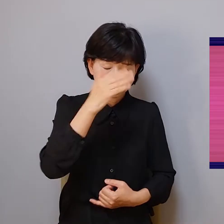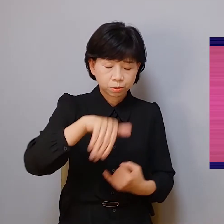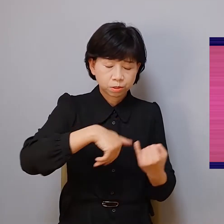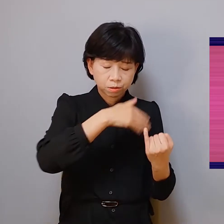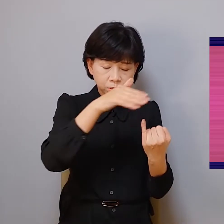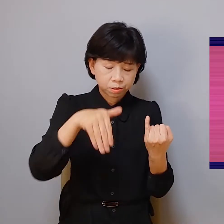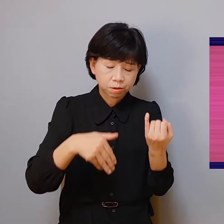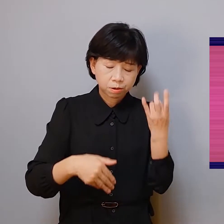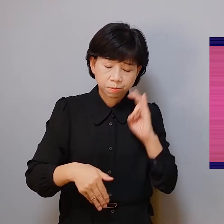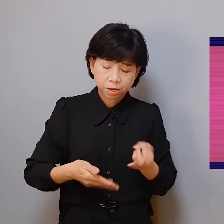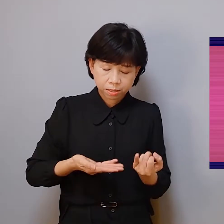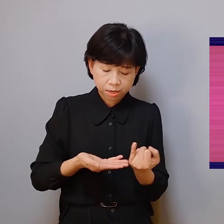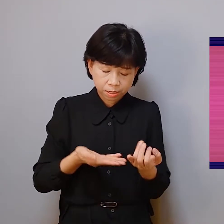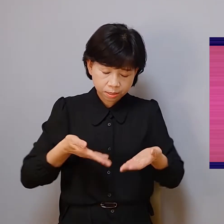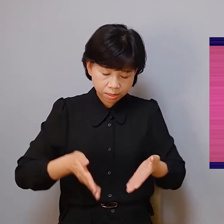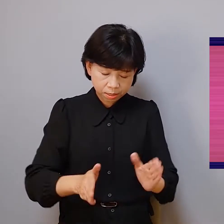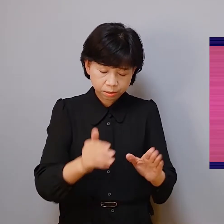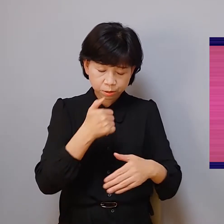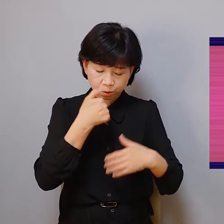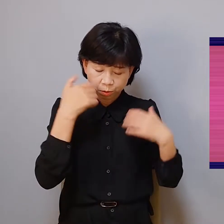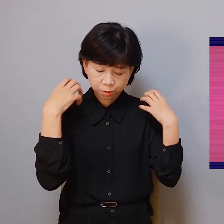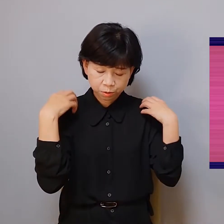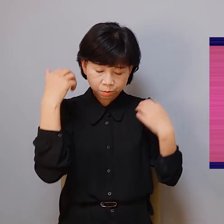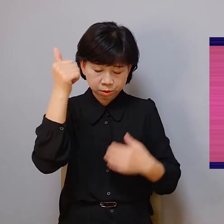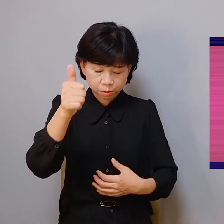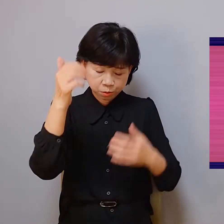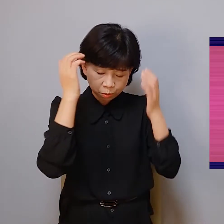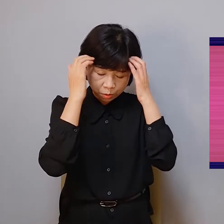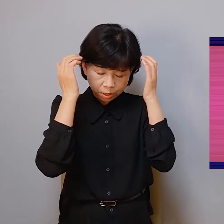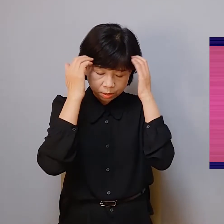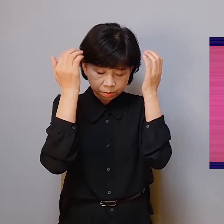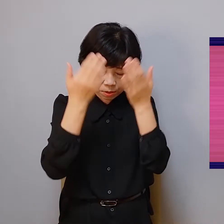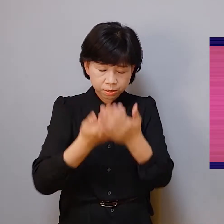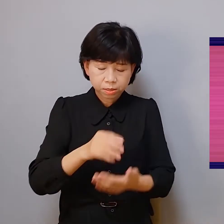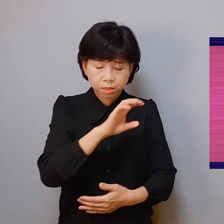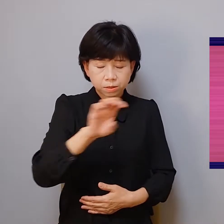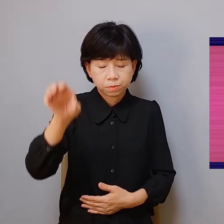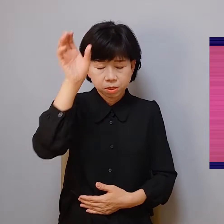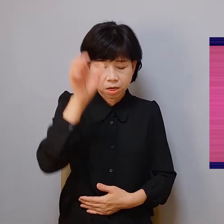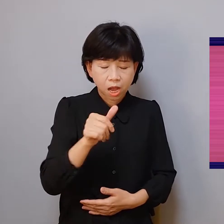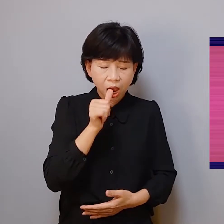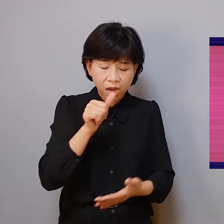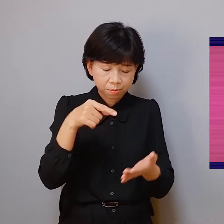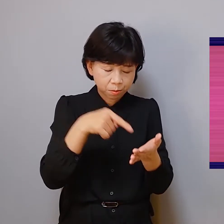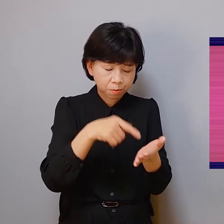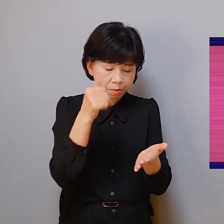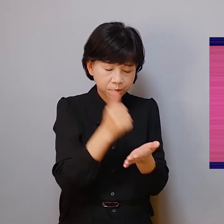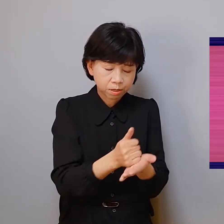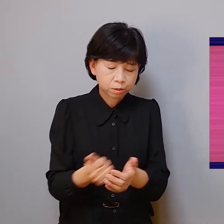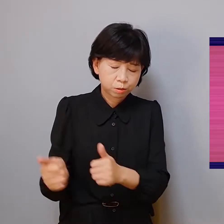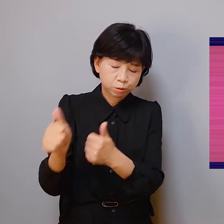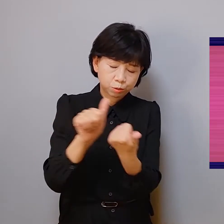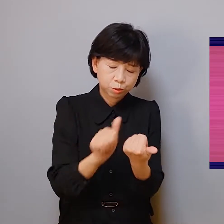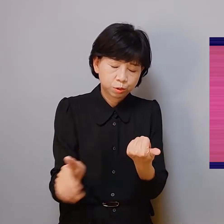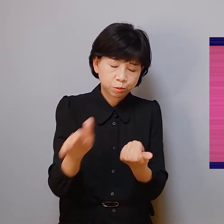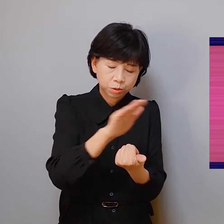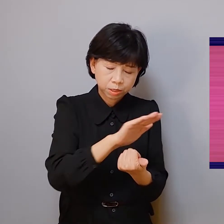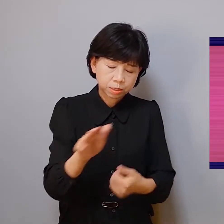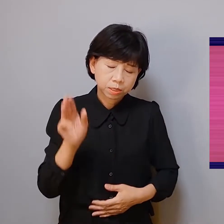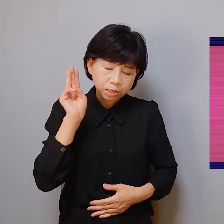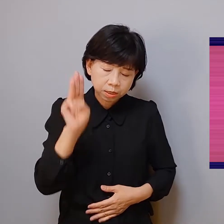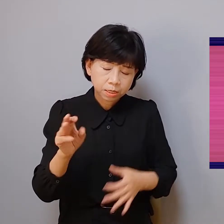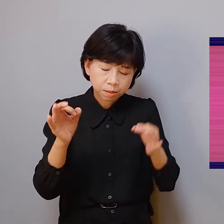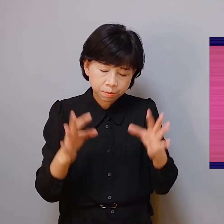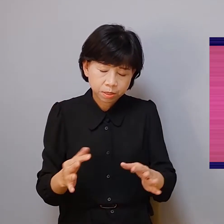동정녀 마리아에게 나시고 본디오 빌라도에게 고난을 받으사 십자가에 못 박혀 죽으시고 장사한